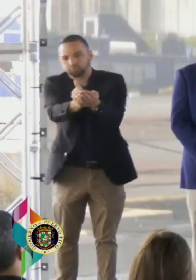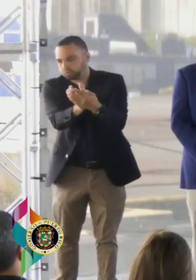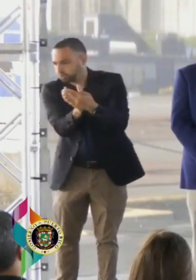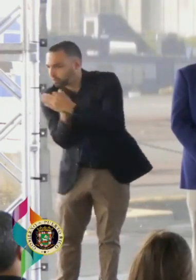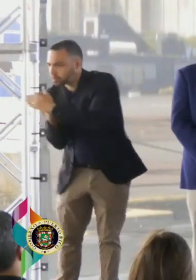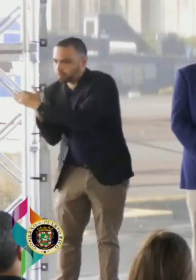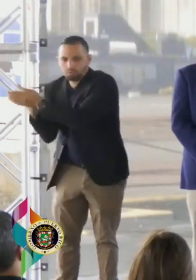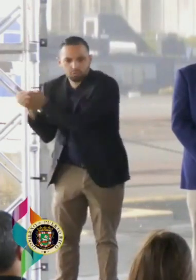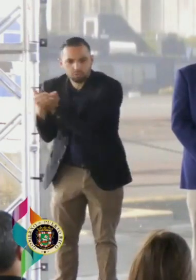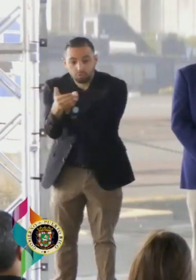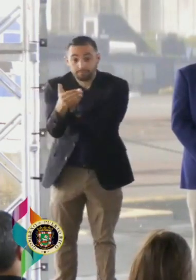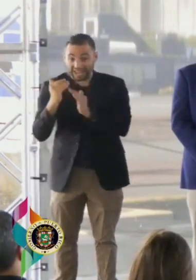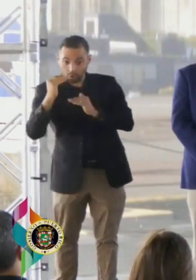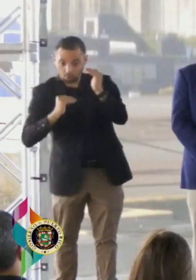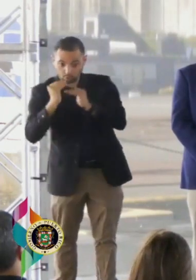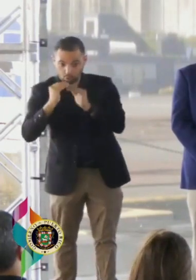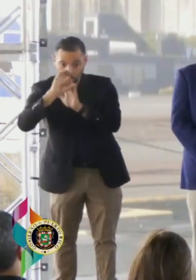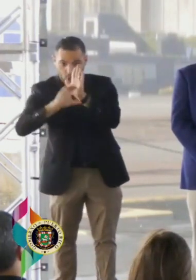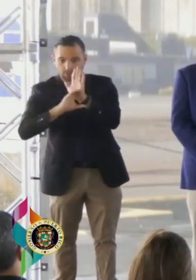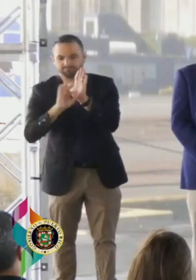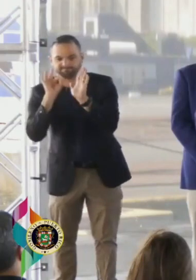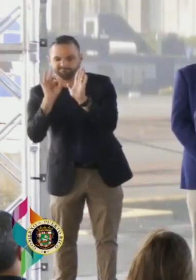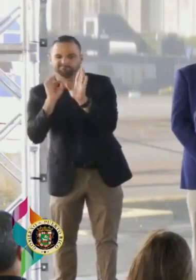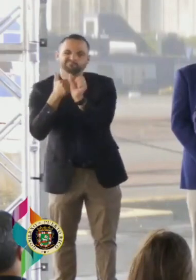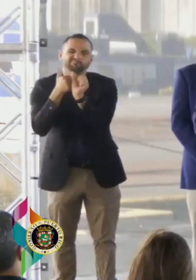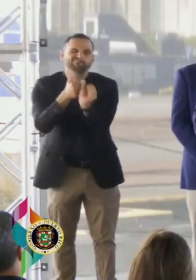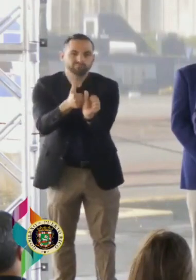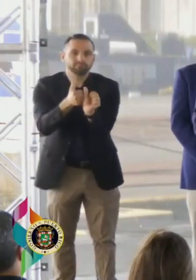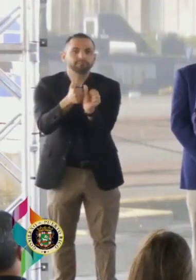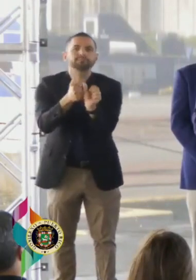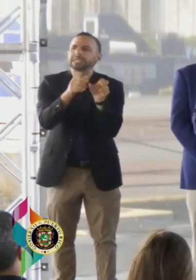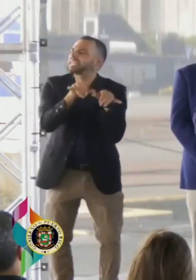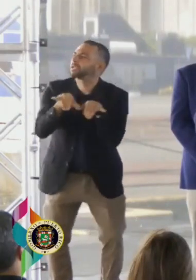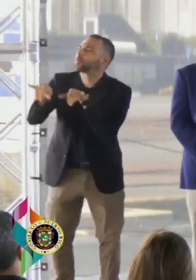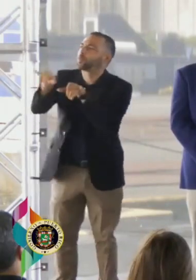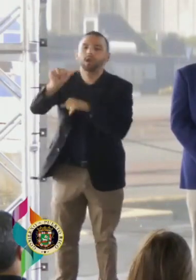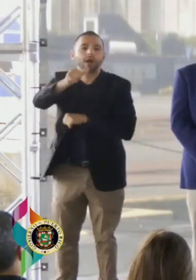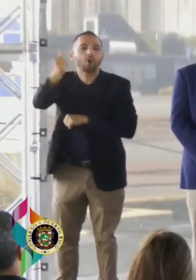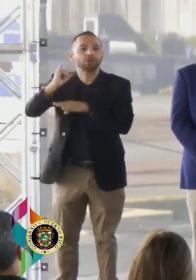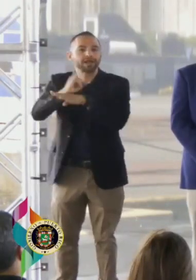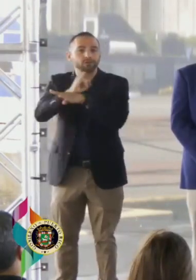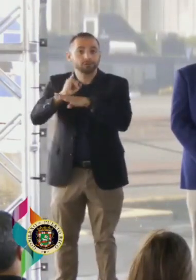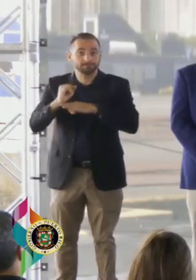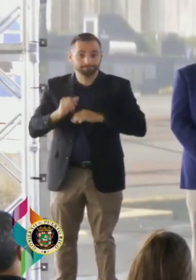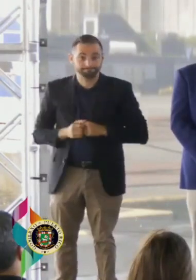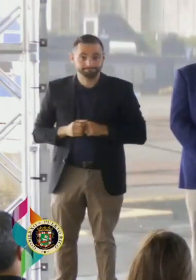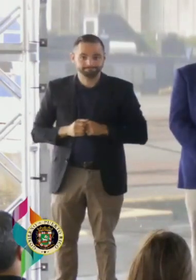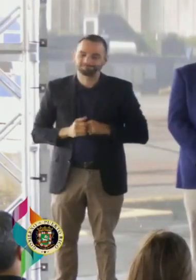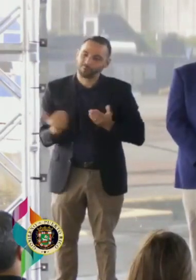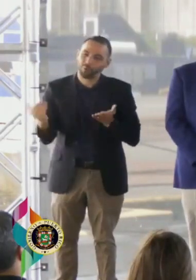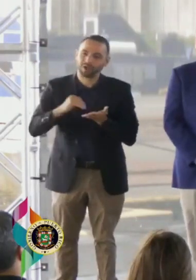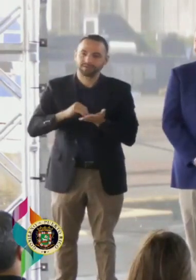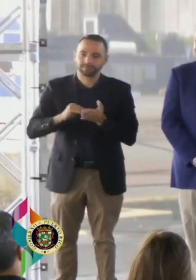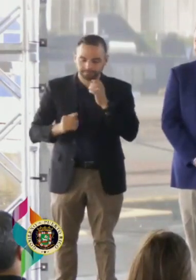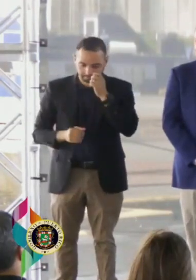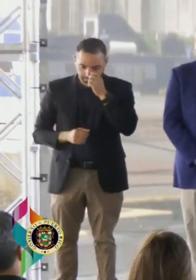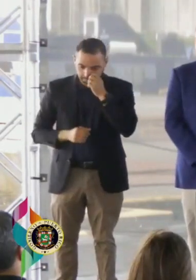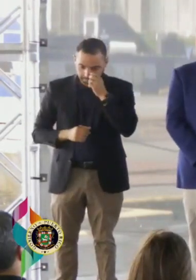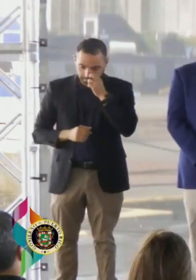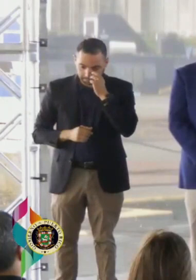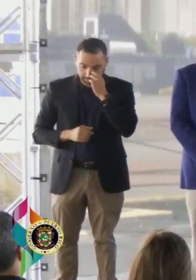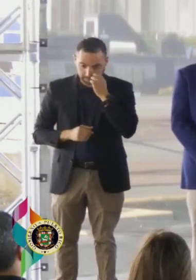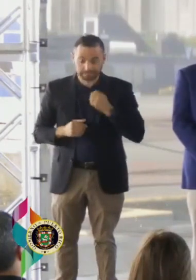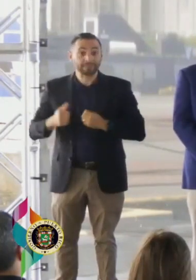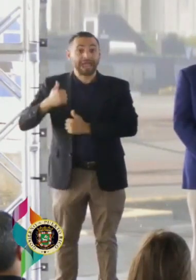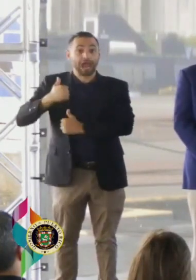códigos de construcción actuales así como los estándares de la industria el nuevo Army terminal contará con un muelle de